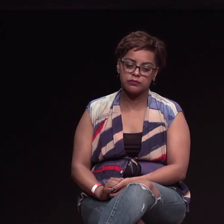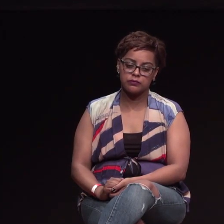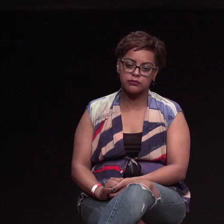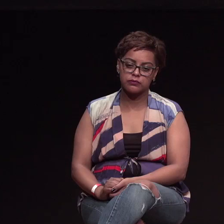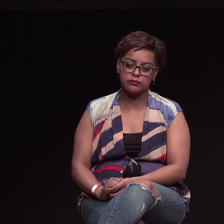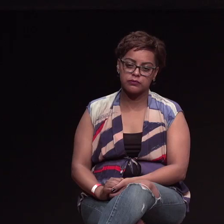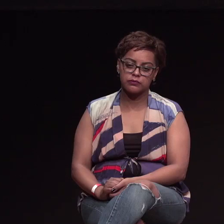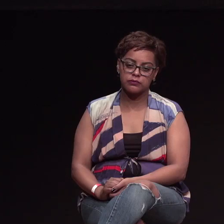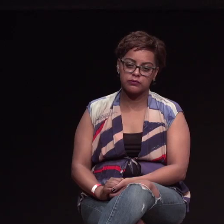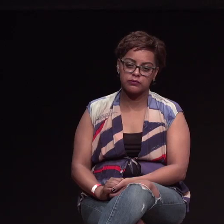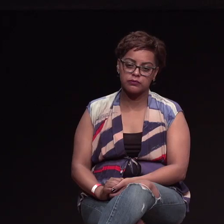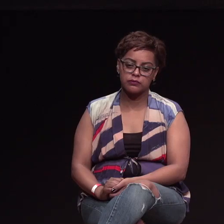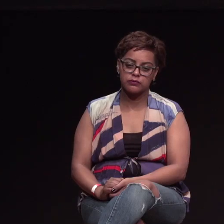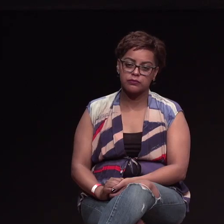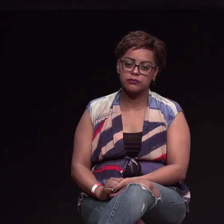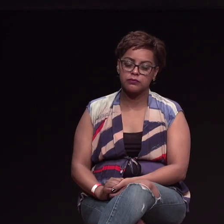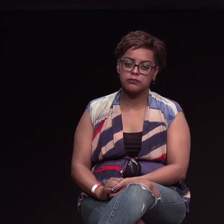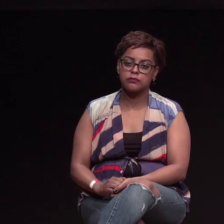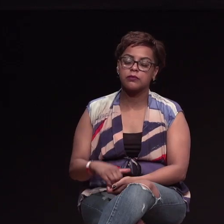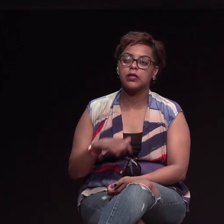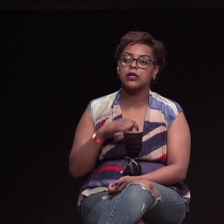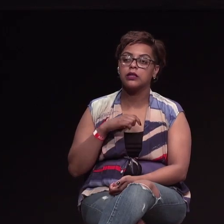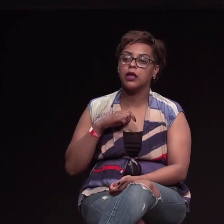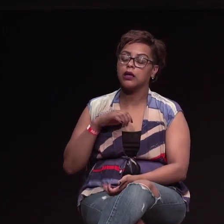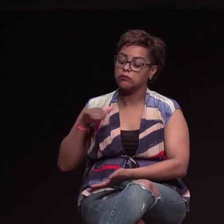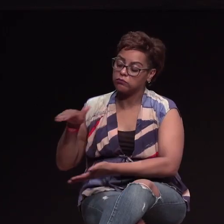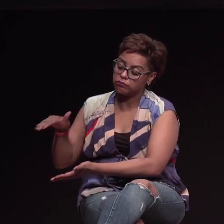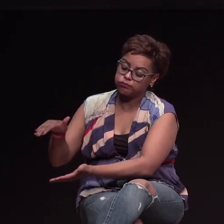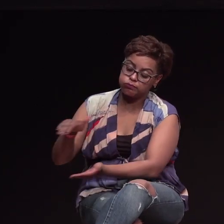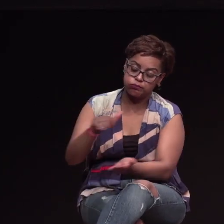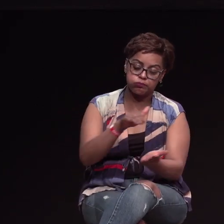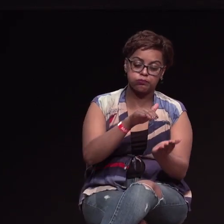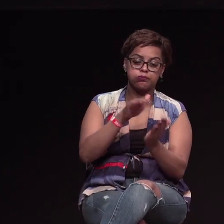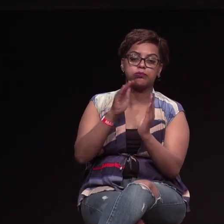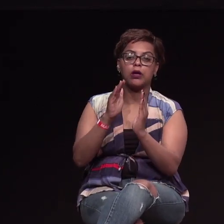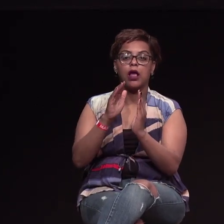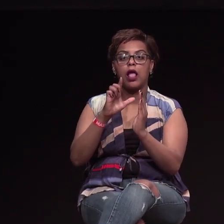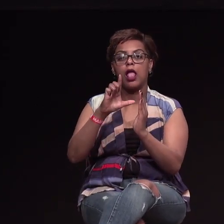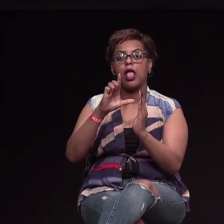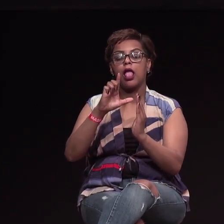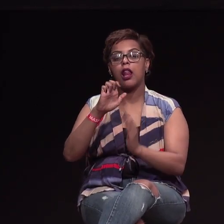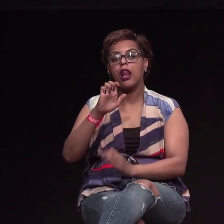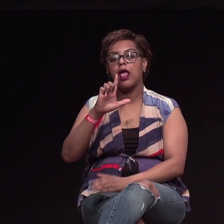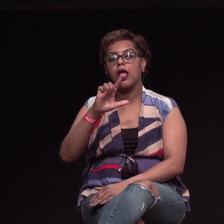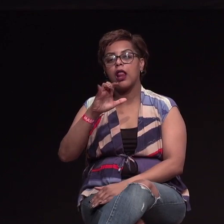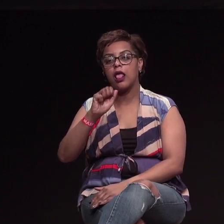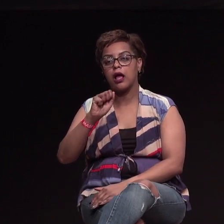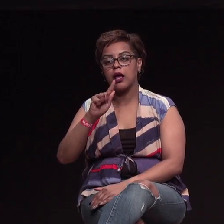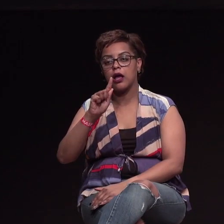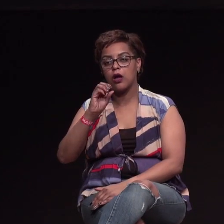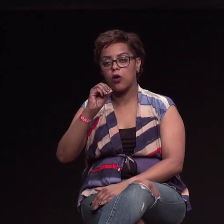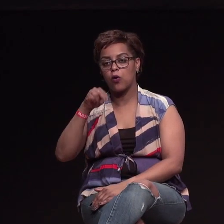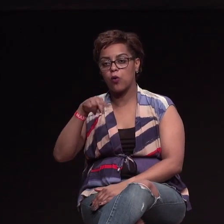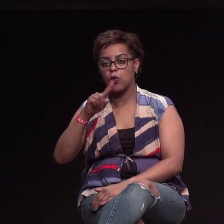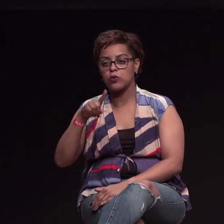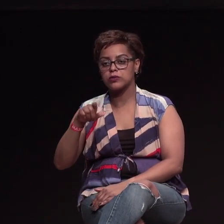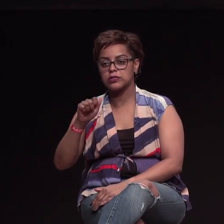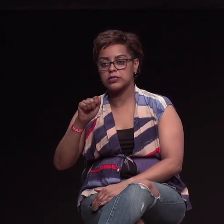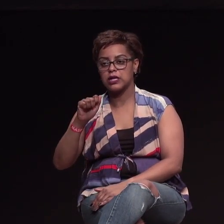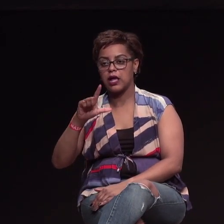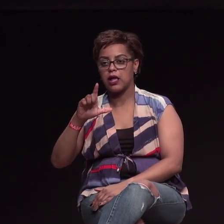tem uma coletânea de textos da Lélia Gonzalez, que é a